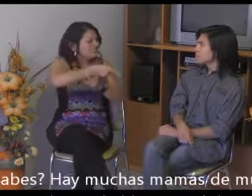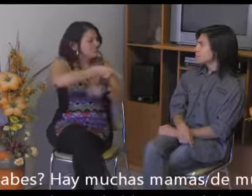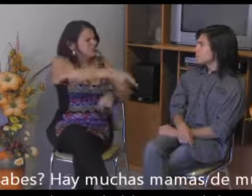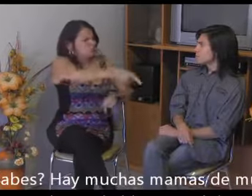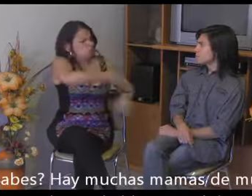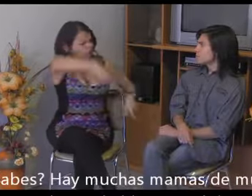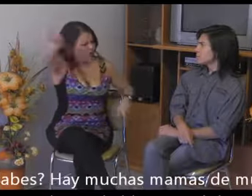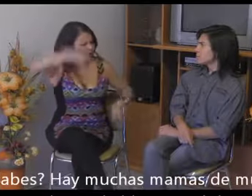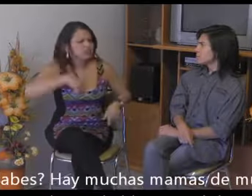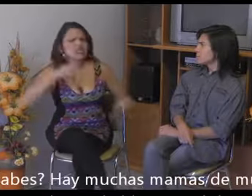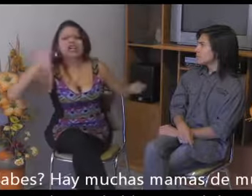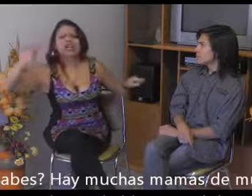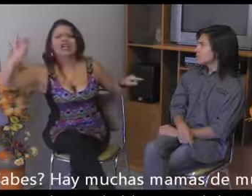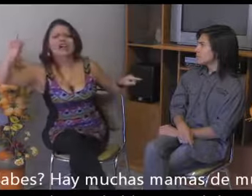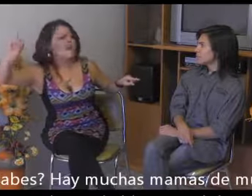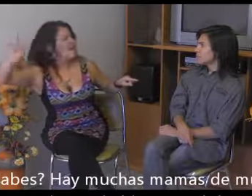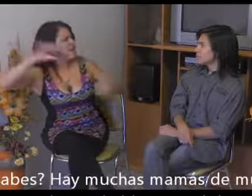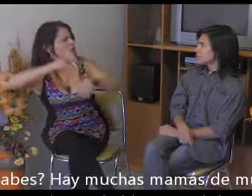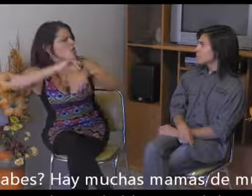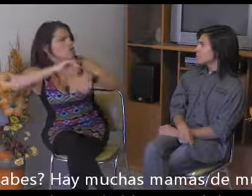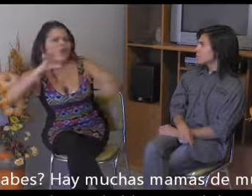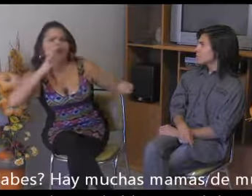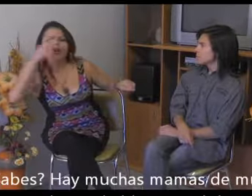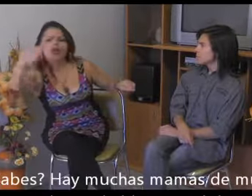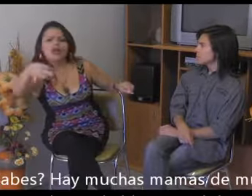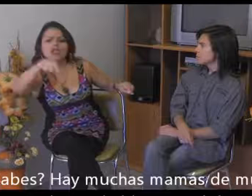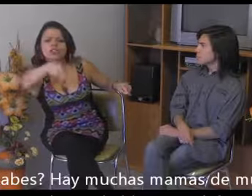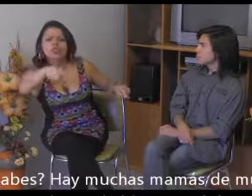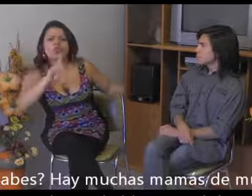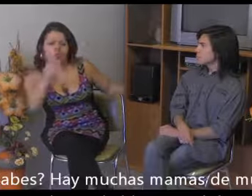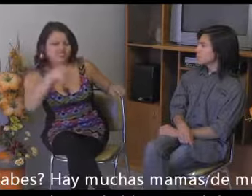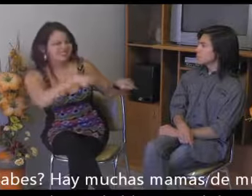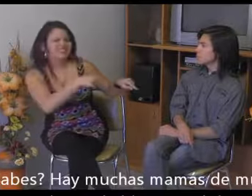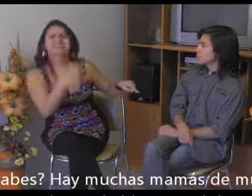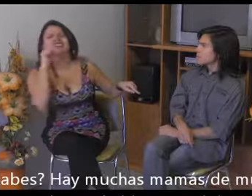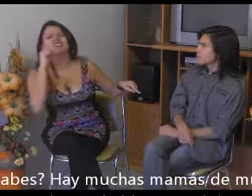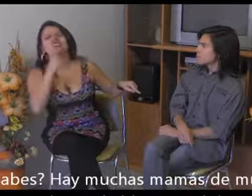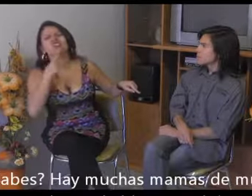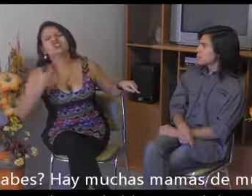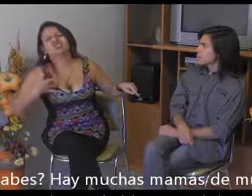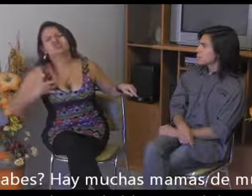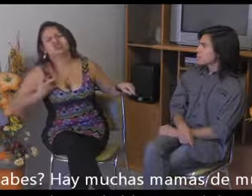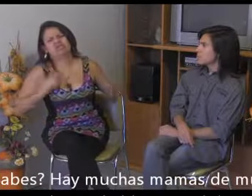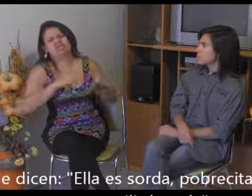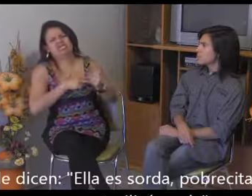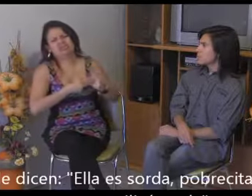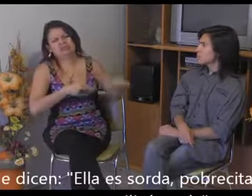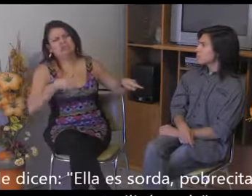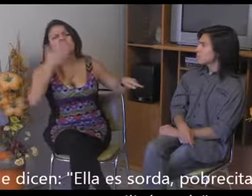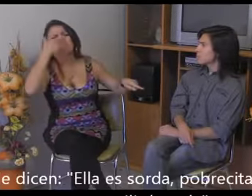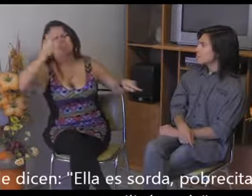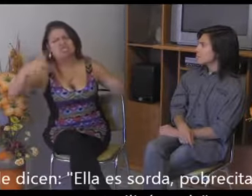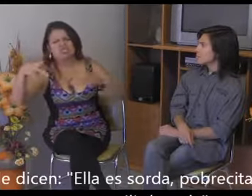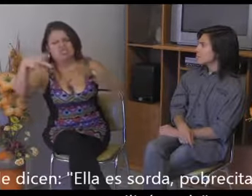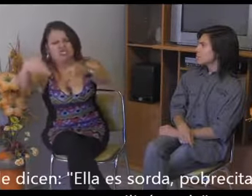muchas sordas, padres la van a obligar, se comunican con el doctor, le dice, ella es sorda, pobrecita, tiene problemas,